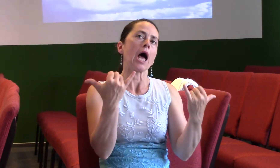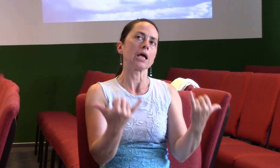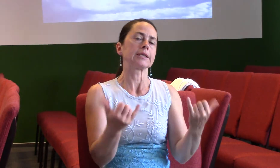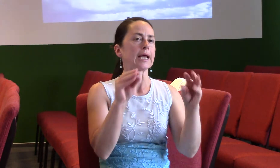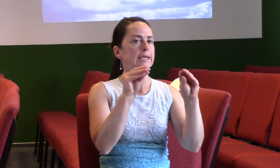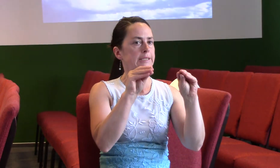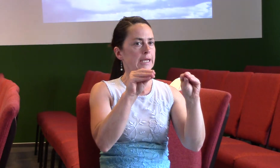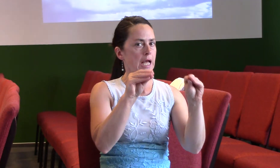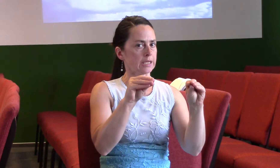se.